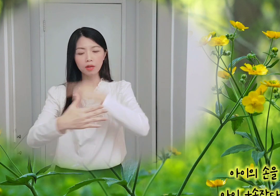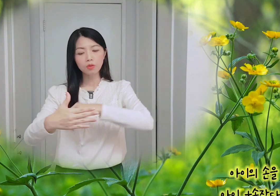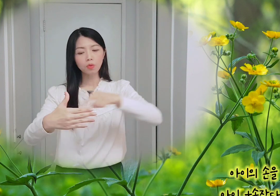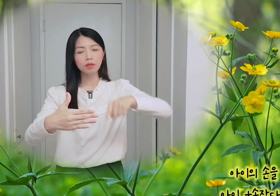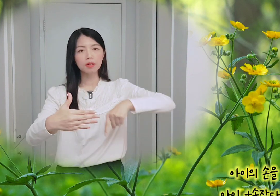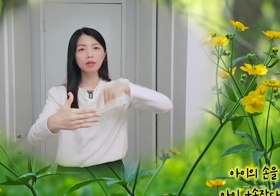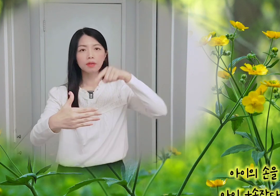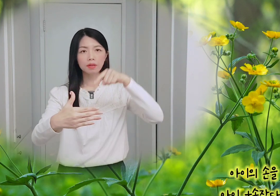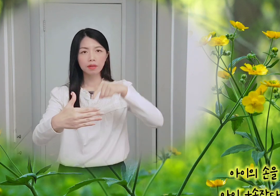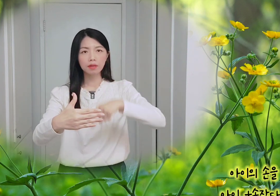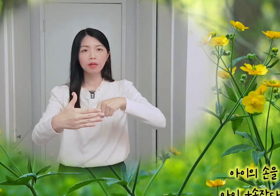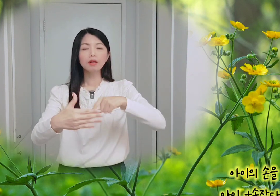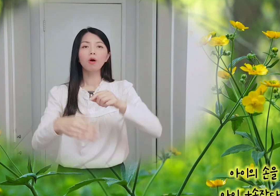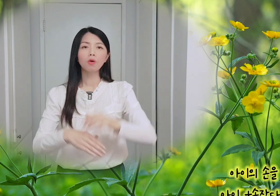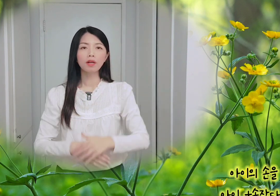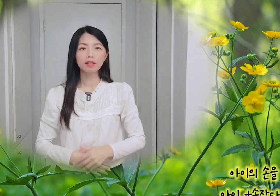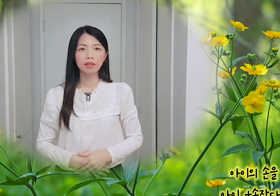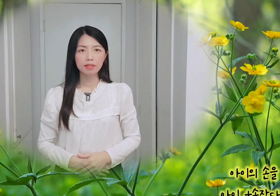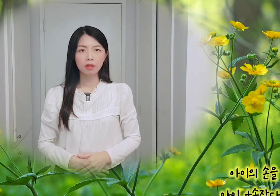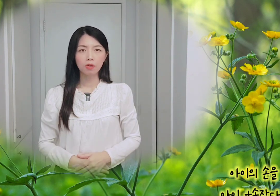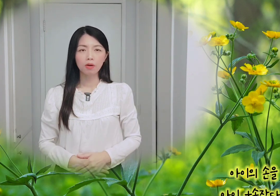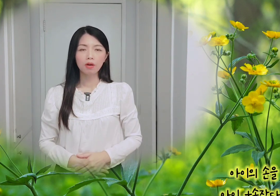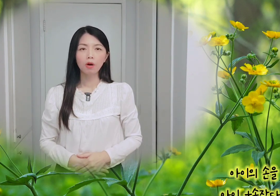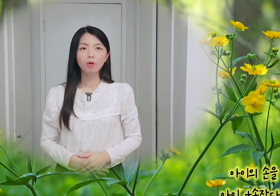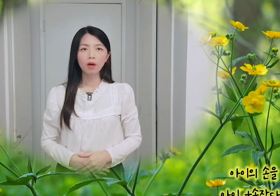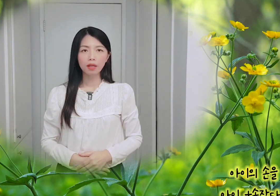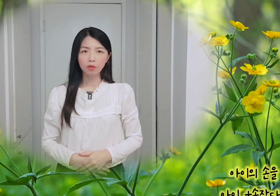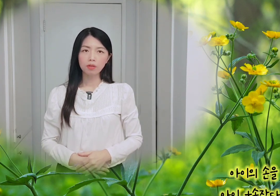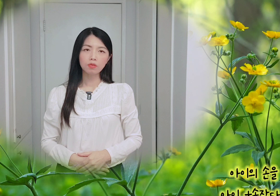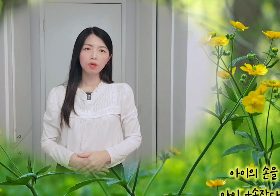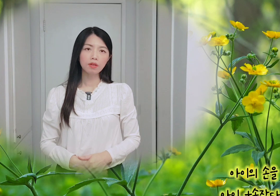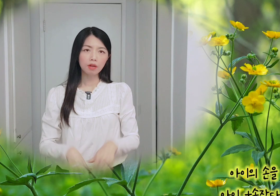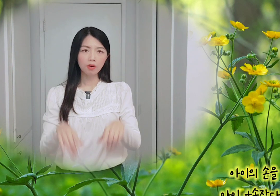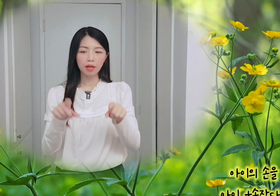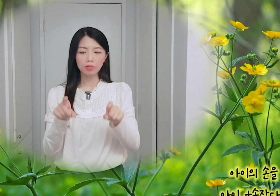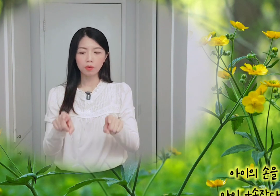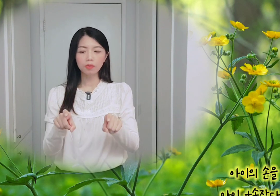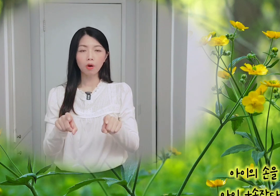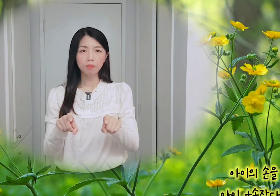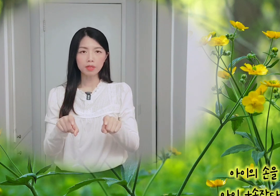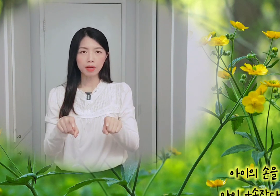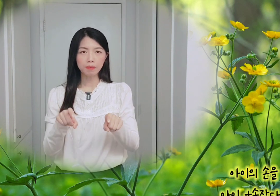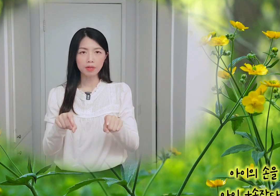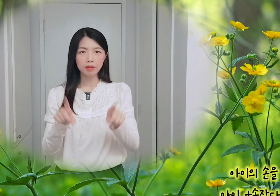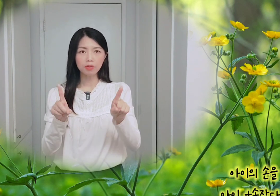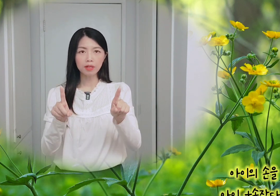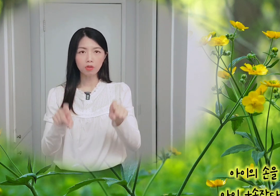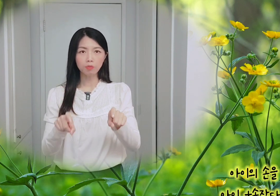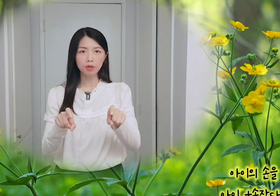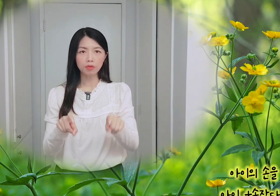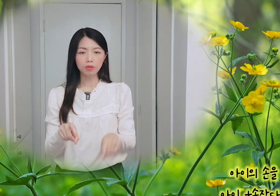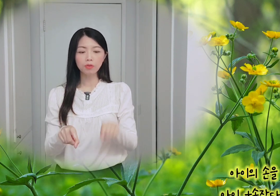안개 속을 걸어가는 듯 했어. 걸어가다 이런 뜻의 수어는요. 양손 검지만